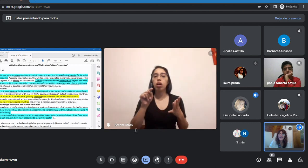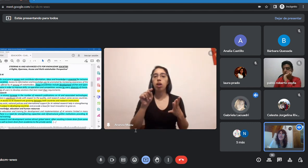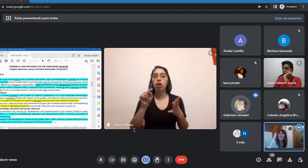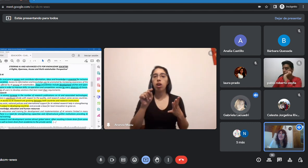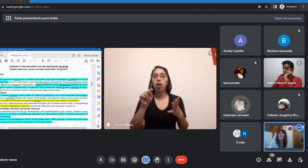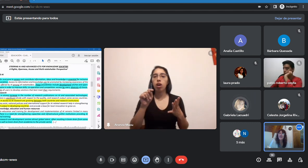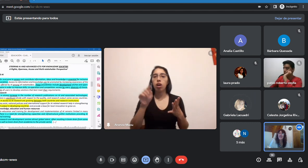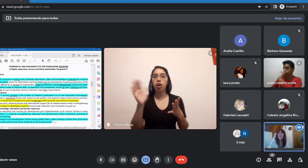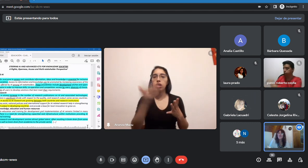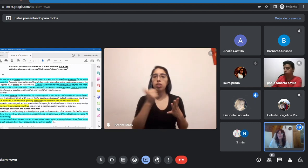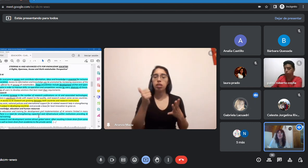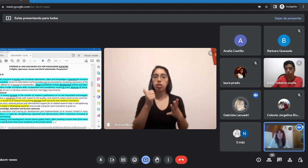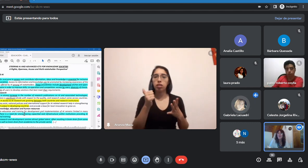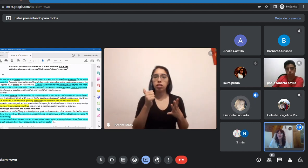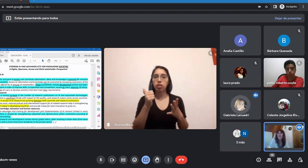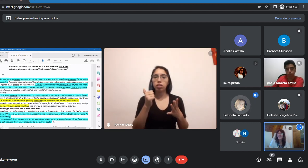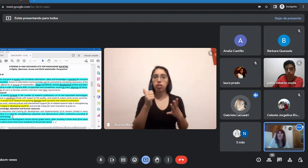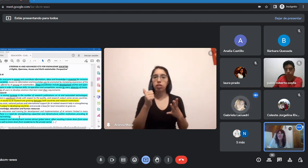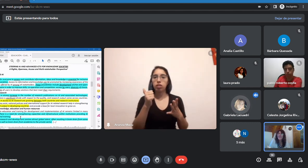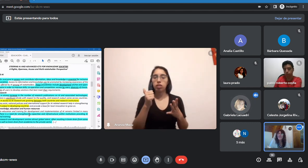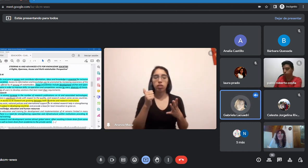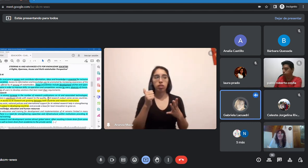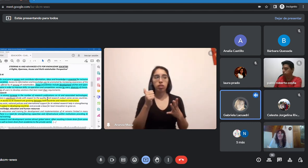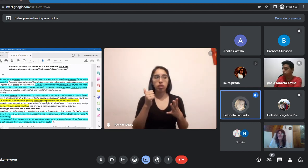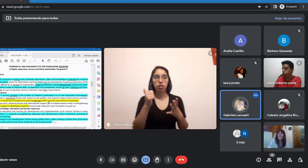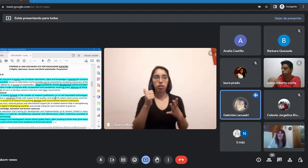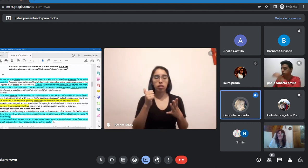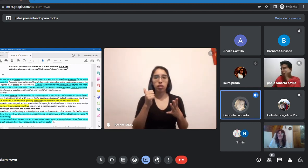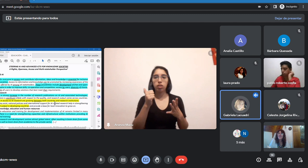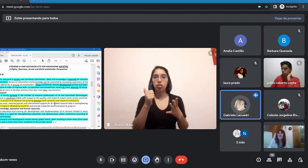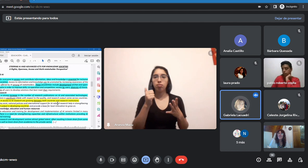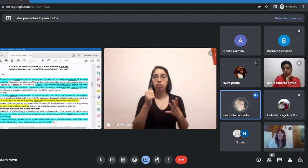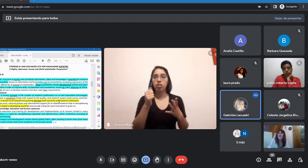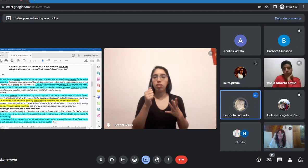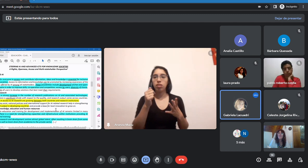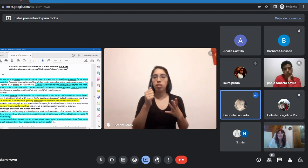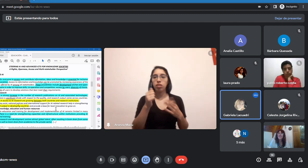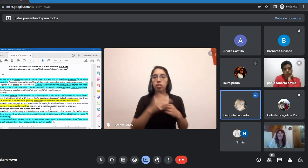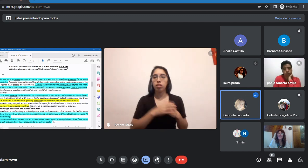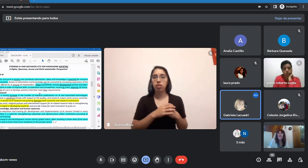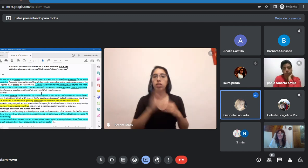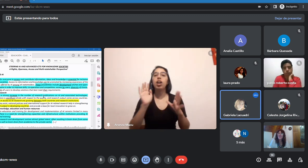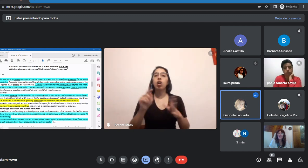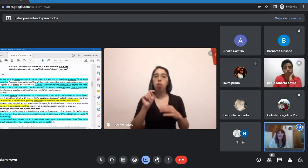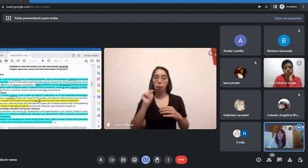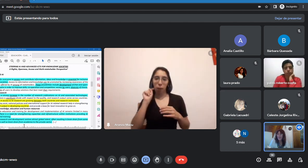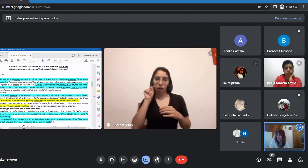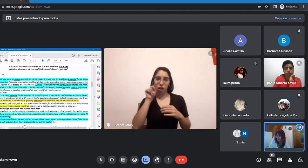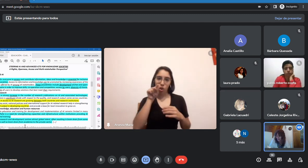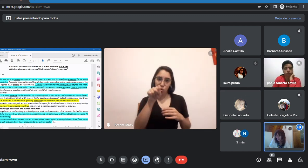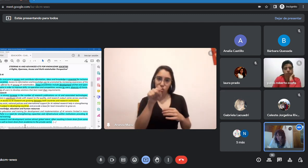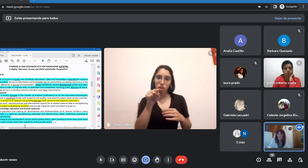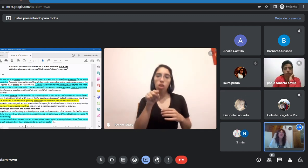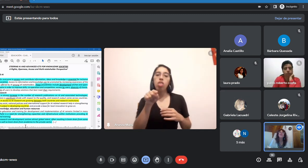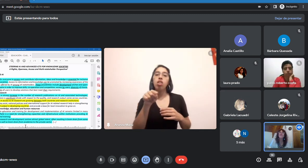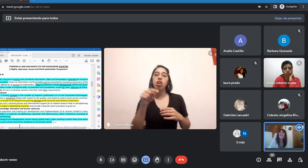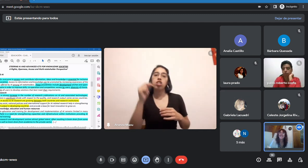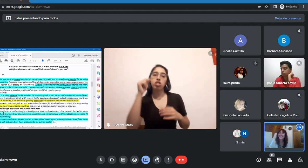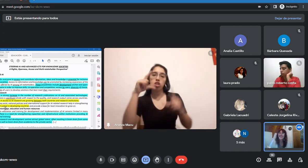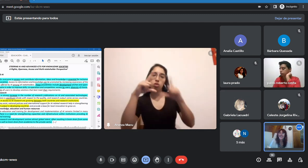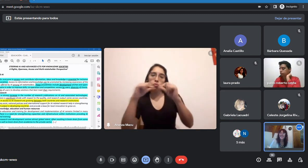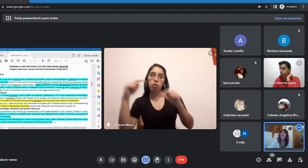Esta sí, profe. Ah, entonces tengo usted cambiado. Ya tiene como 6, pero es 7 para nosotros. 7, claro, no, sí, la voy a cambiar después para no